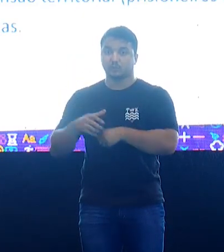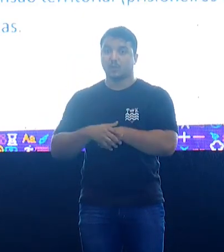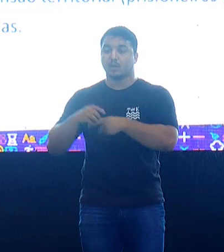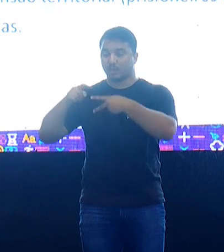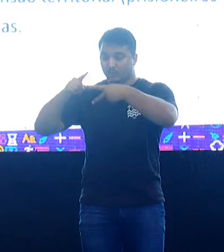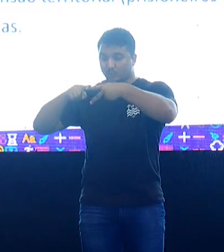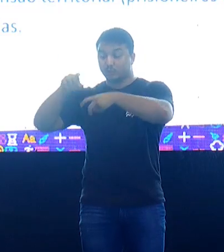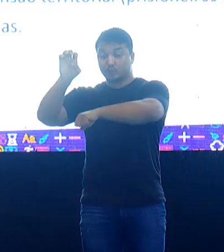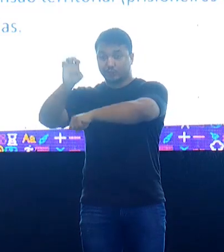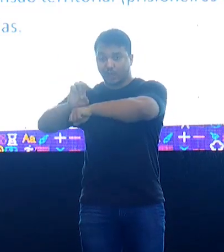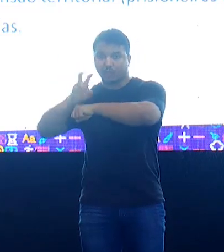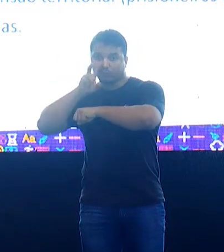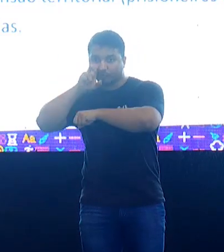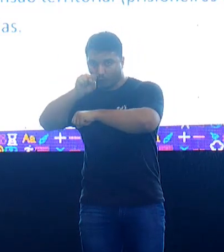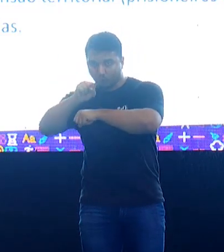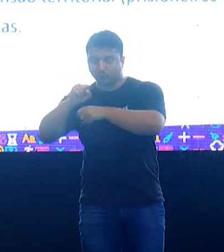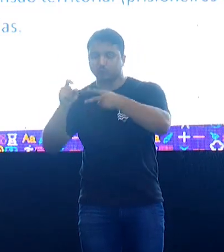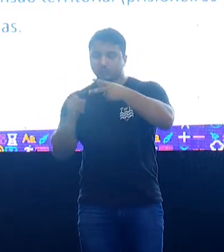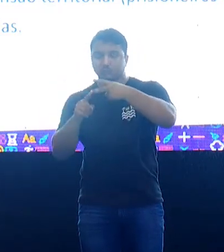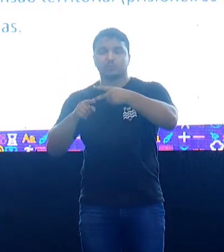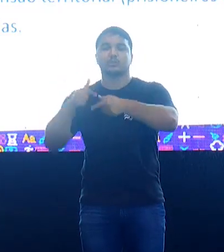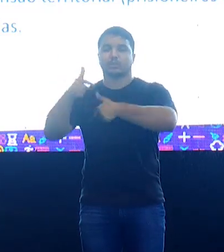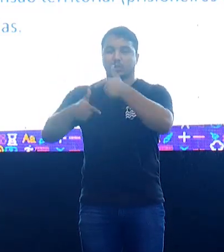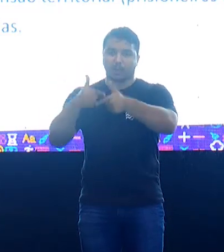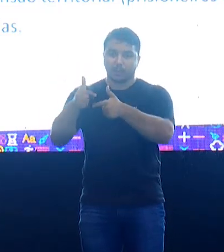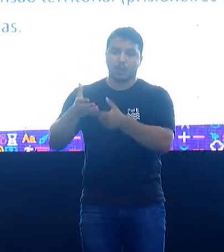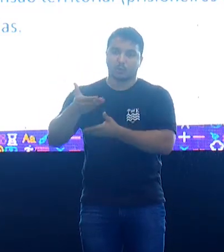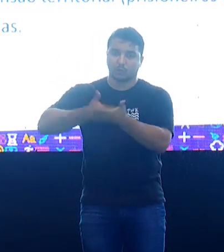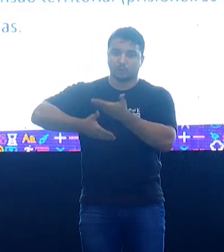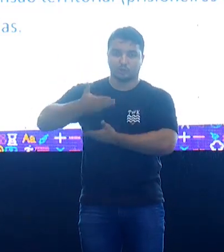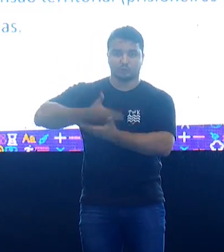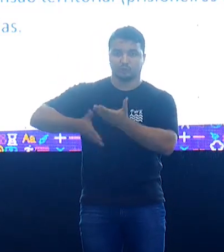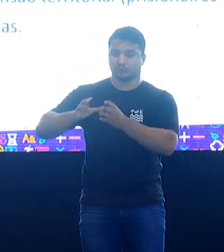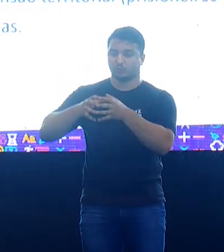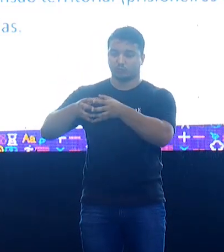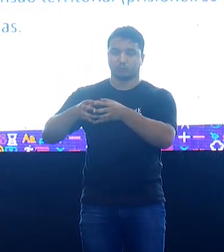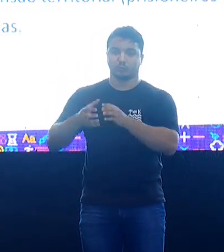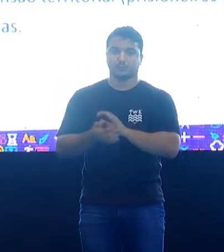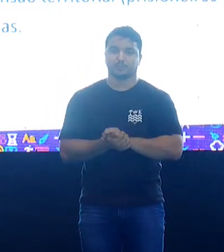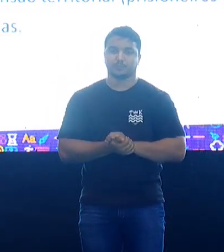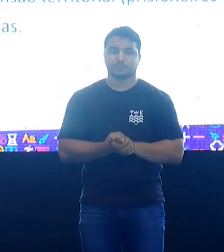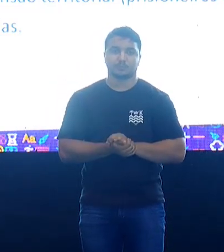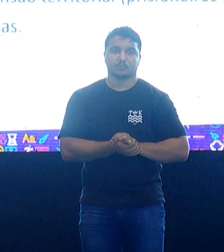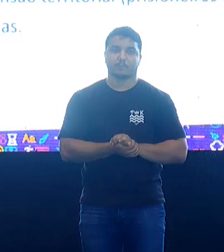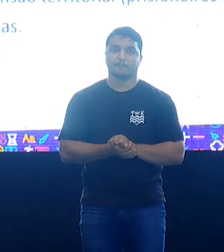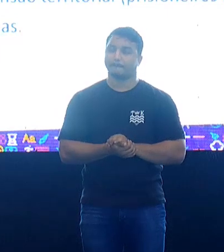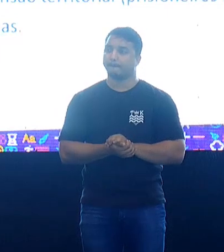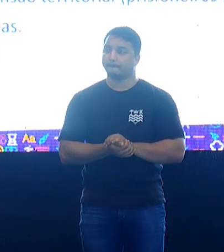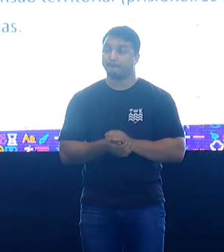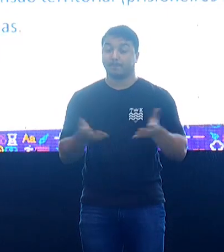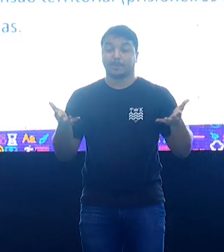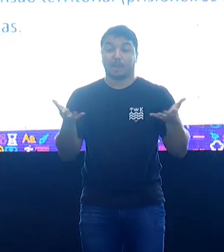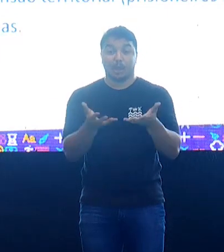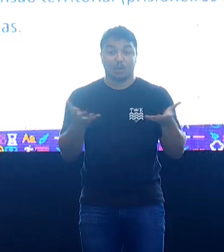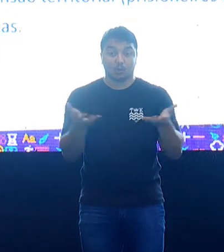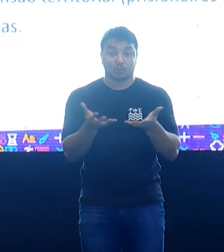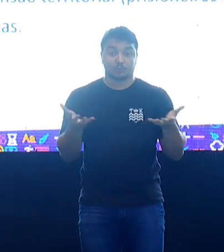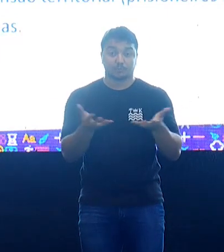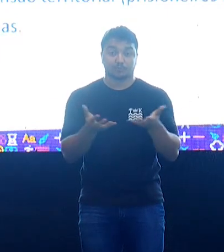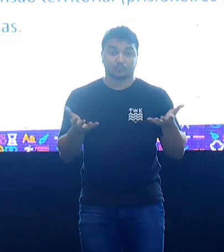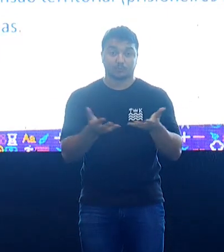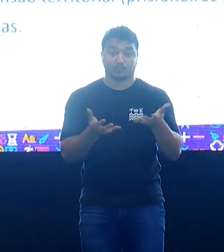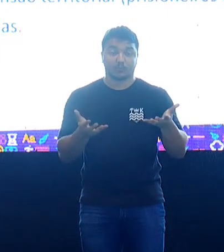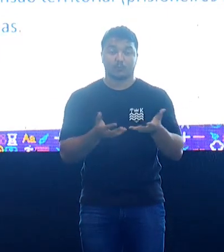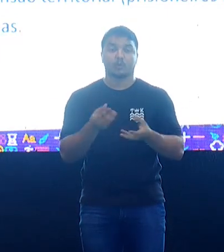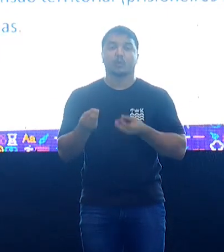Estado forte, trabalho coletivo. Agora, galera, a gente chegou no modo